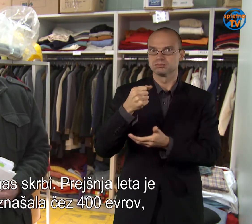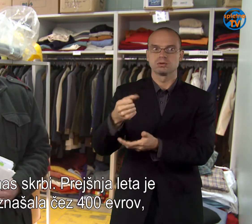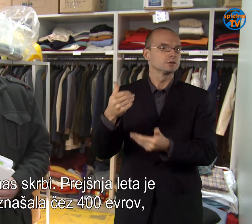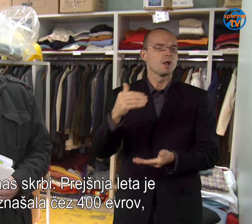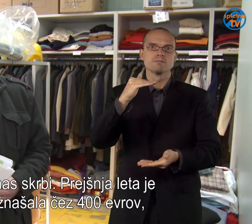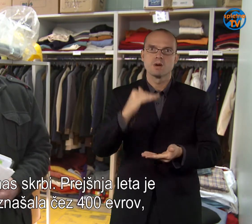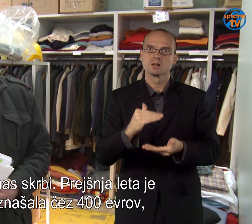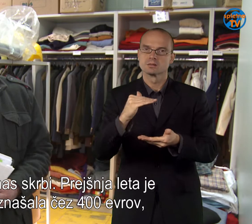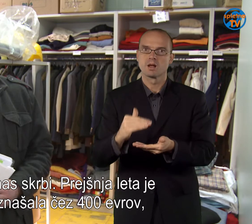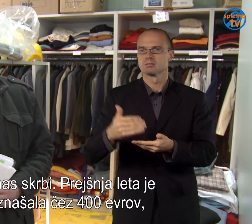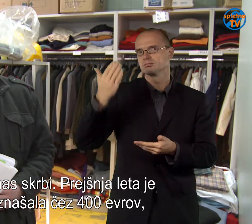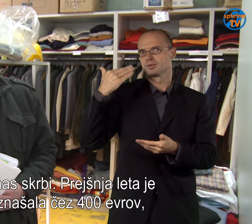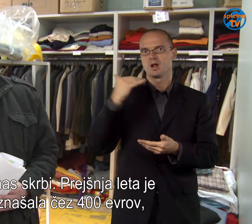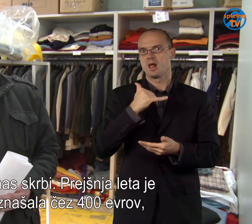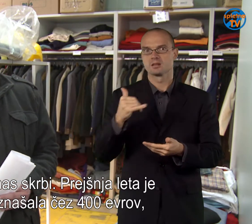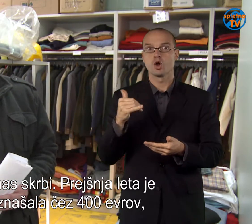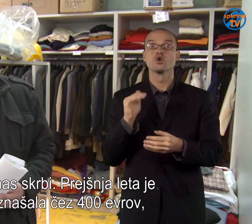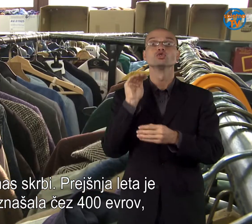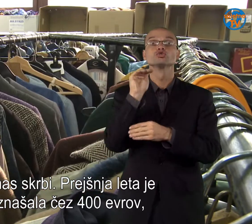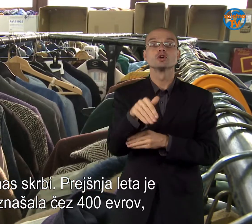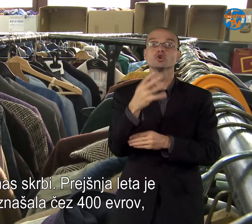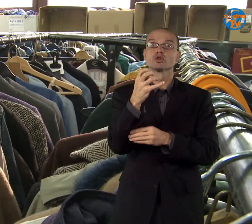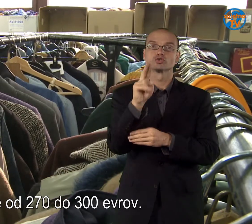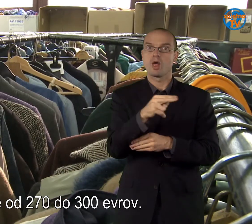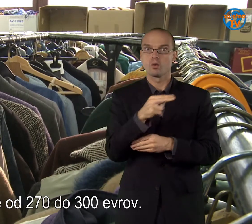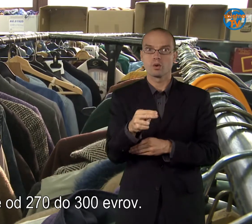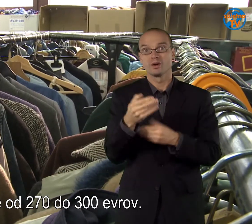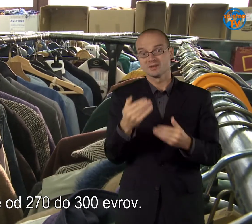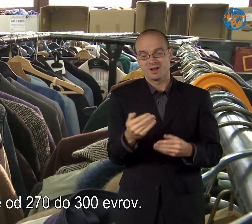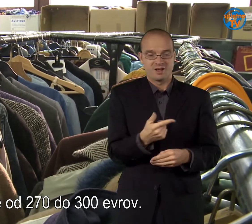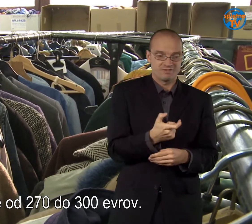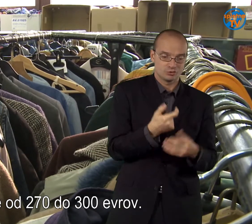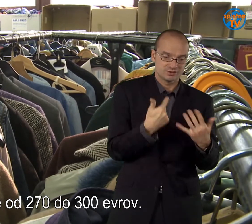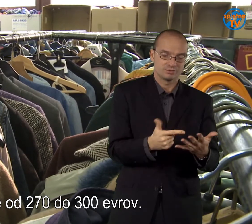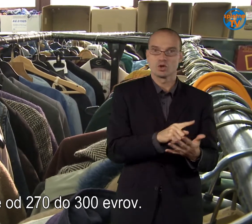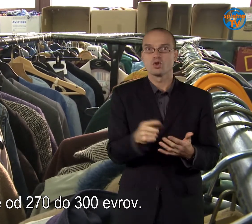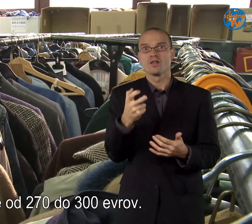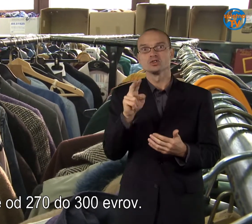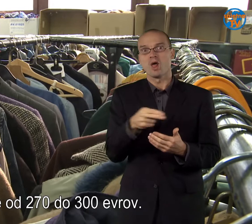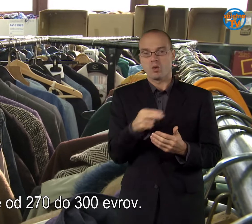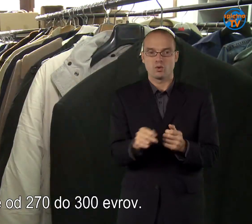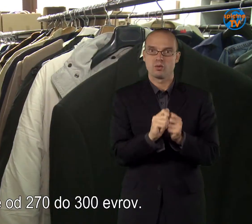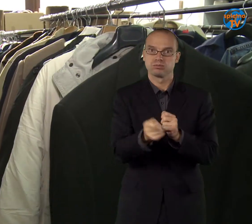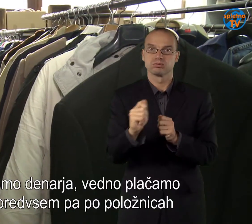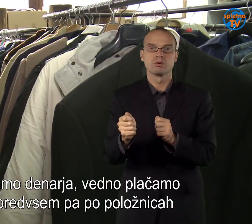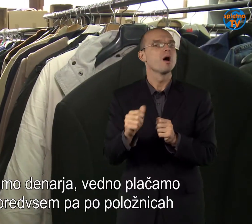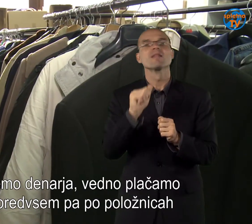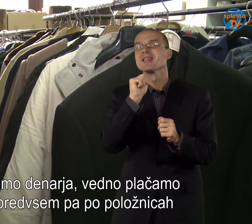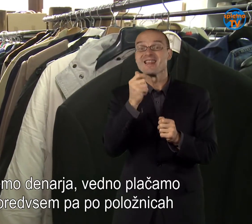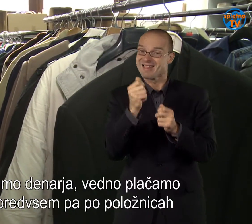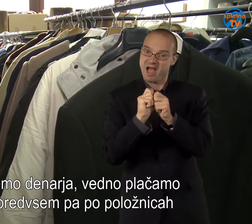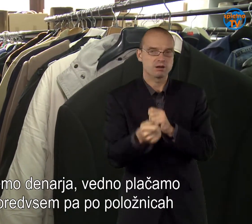skrbi. Prejšnja leta je bila pomoč tam čez 400 evrov, zdaj je pa tam od 270-300 evrov. Nikoli ne